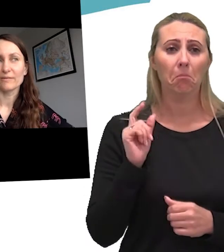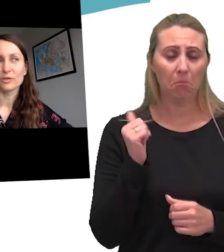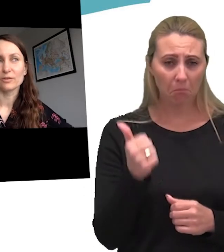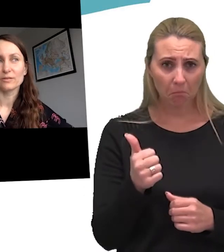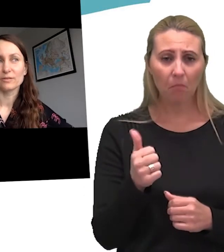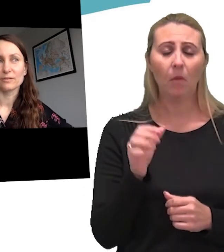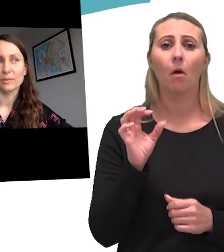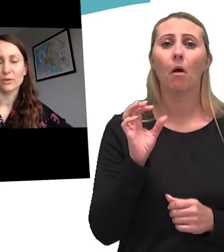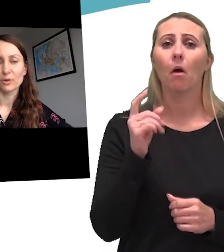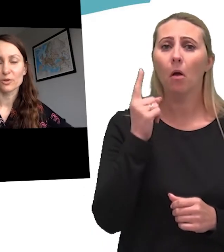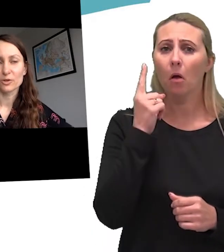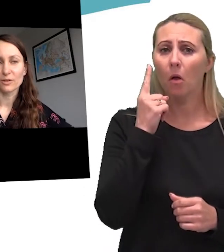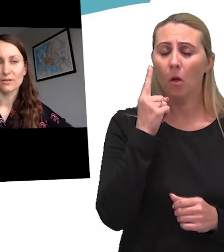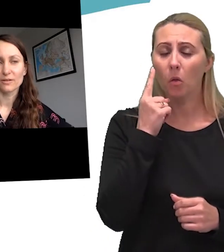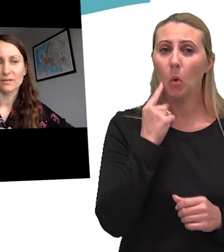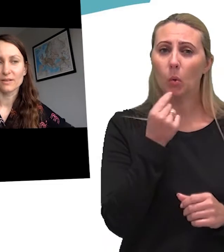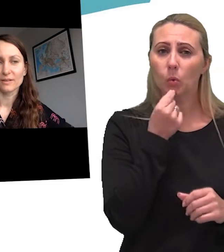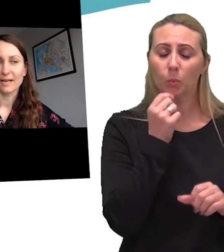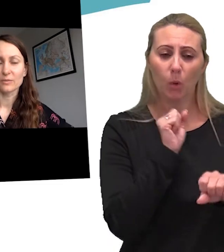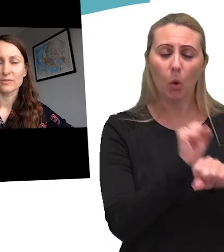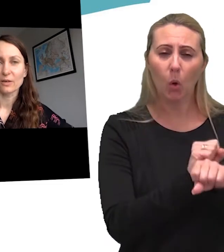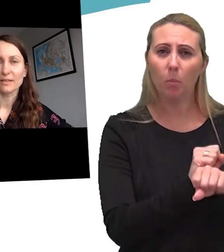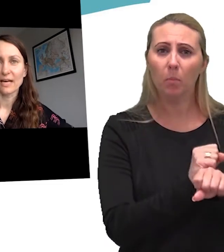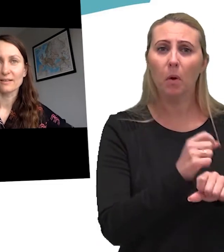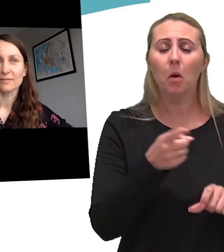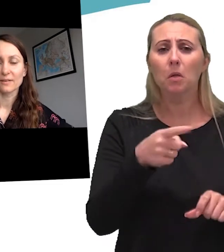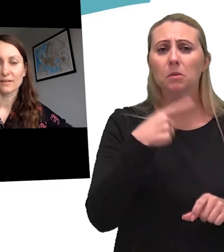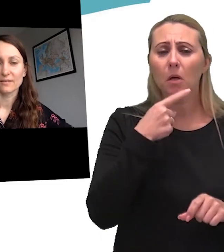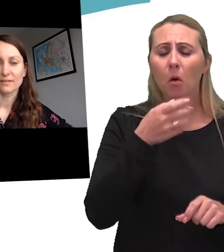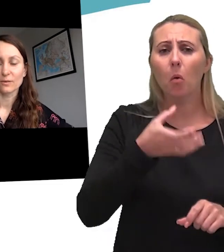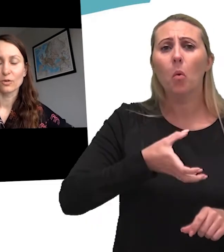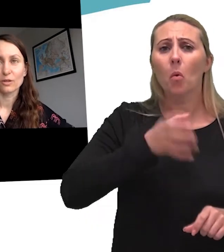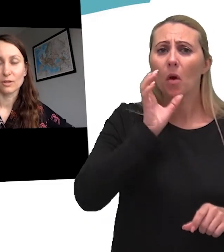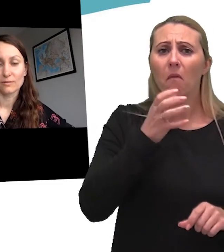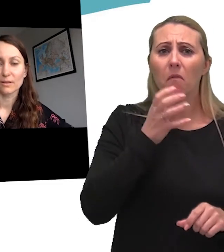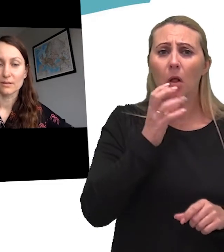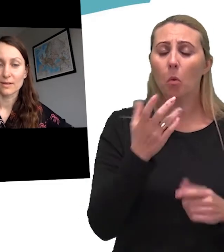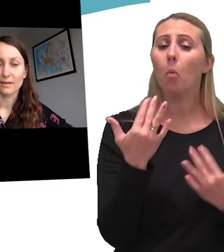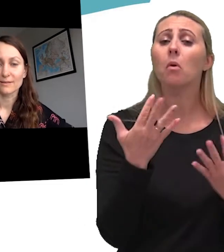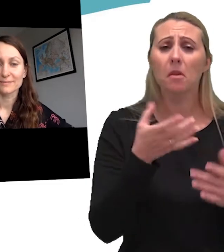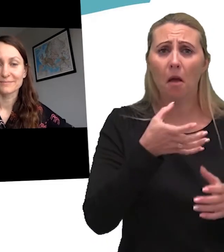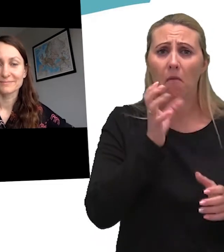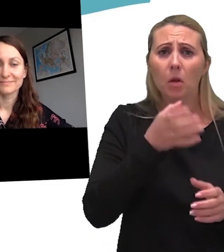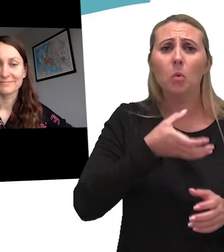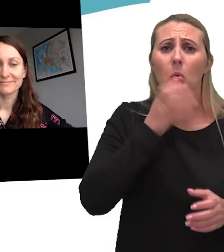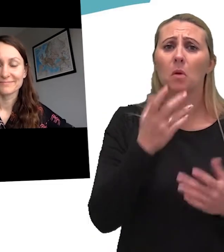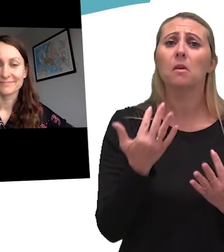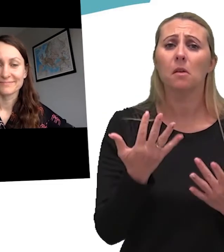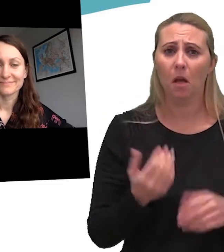tai, pavyzdžiui, dabar noriu sustoti ties detalėm. Jūs sakot gerti vandens, o kiek vandens gerti?